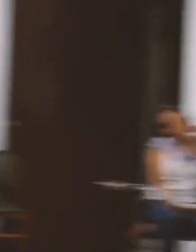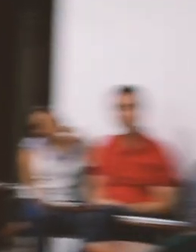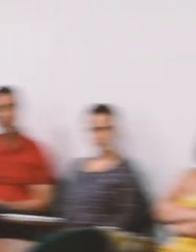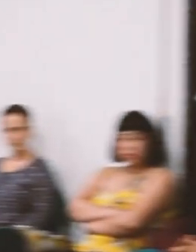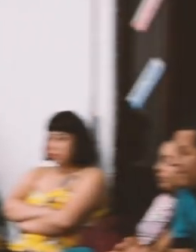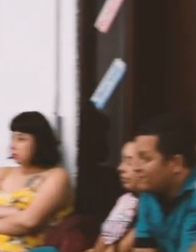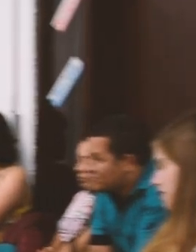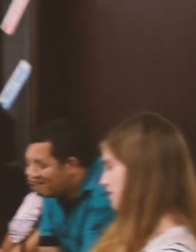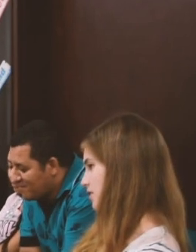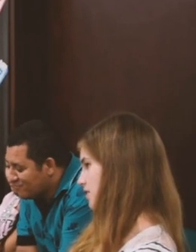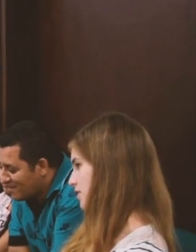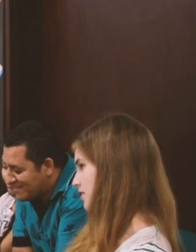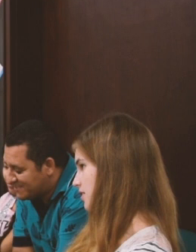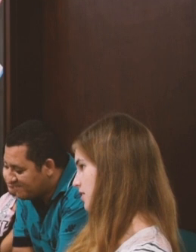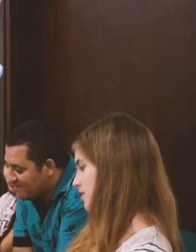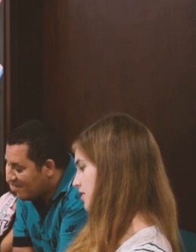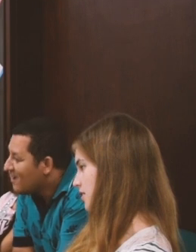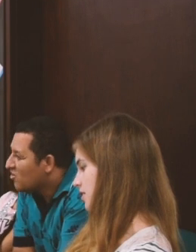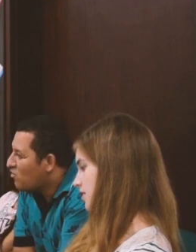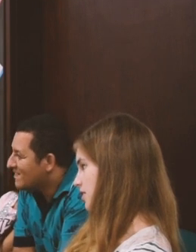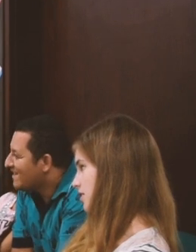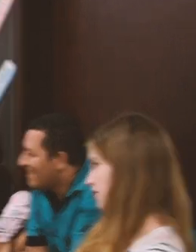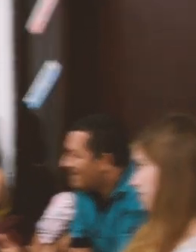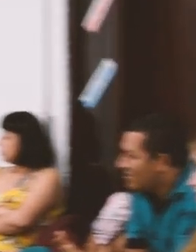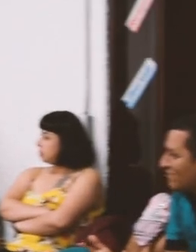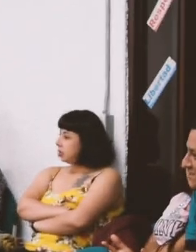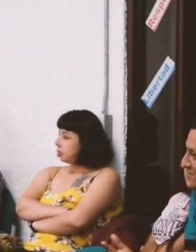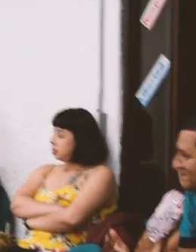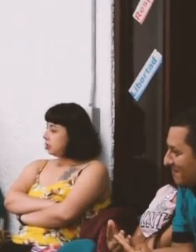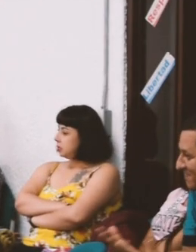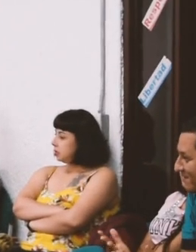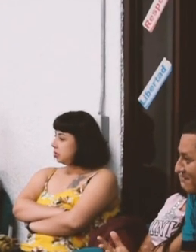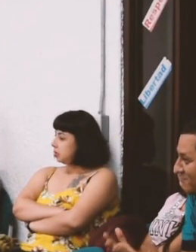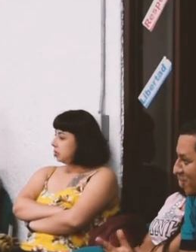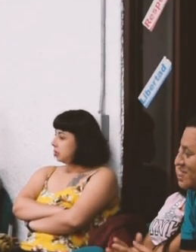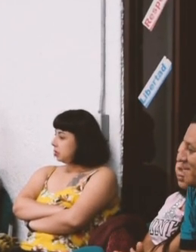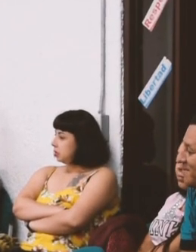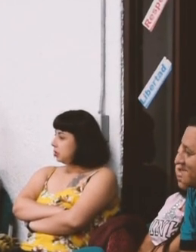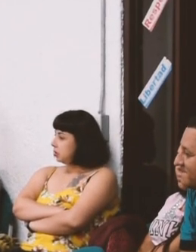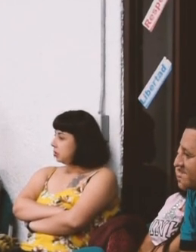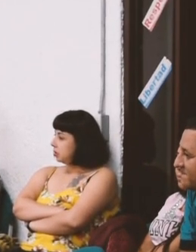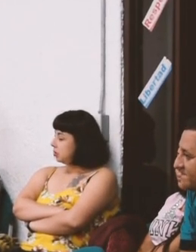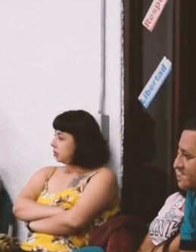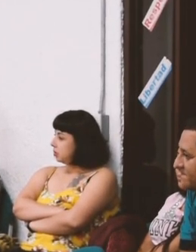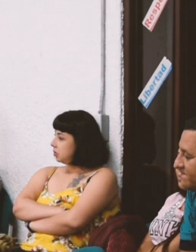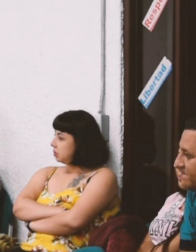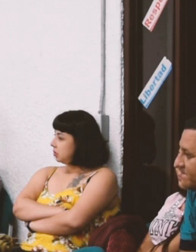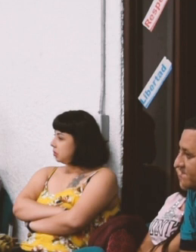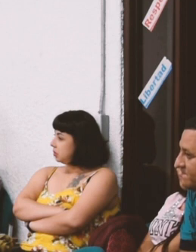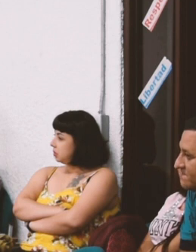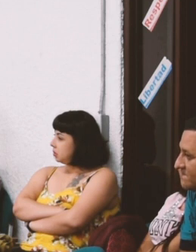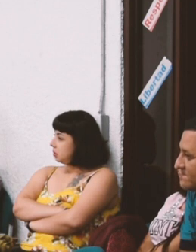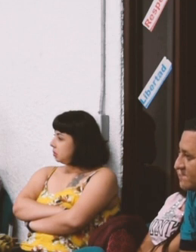Jonathan, buenas tardes. Mi nombre es Freddy. La pregunta es, ¿cuál es el ideal de educación desde la perspectiva de usted como padre?